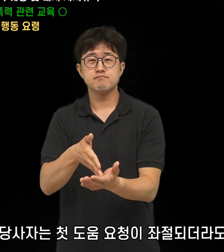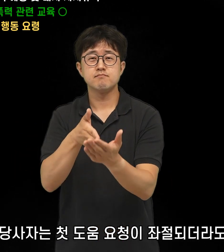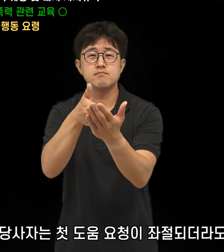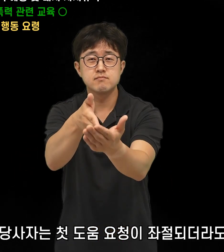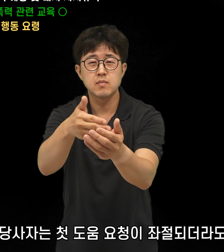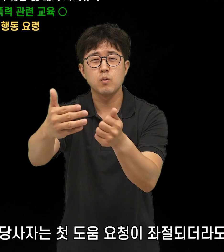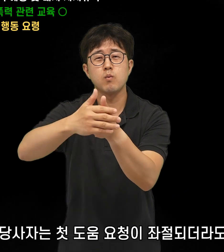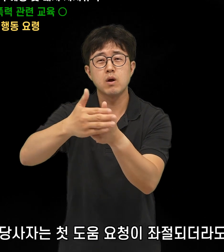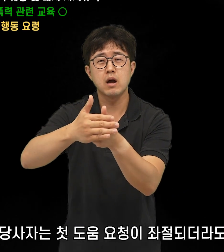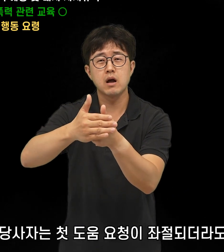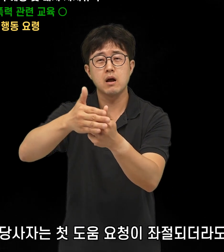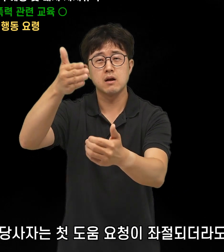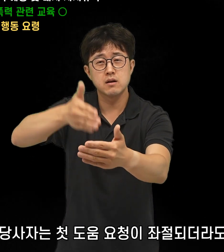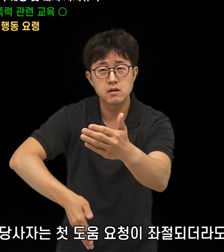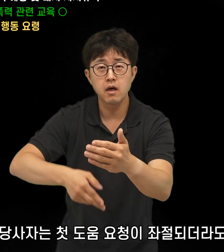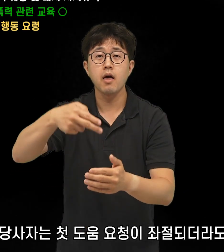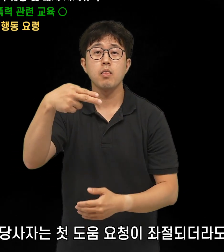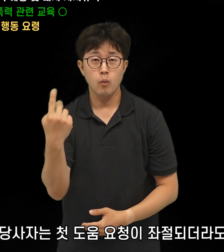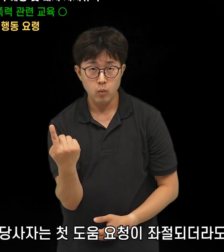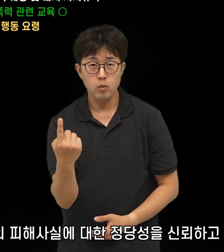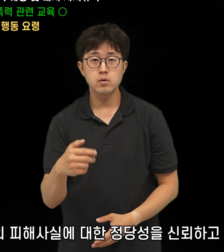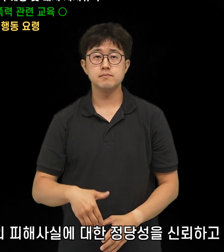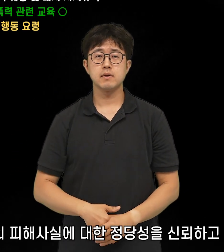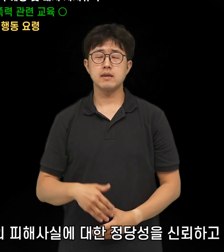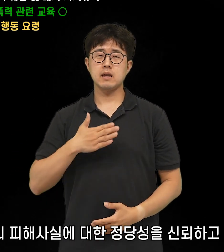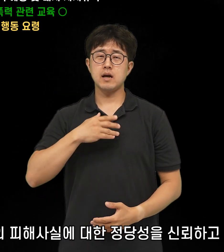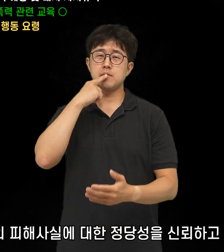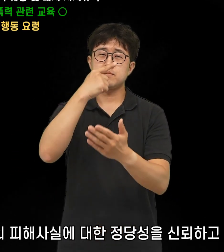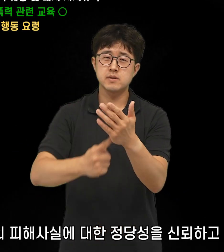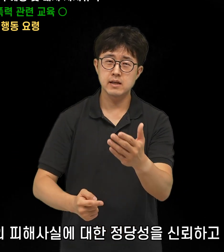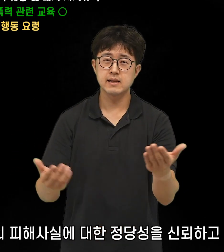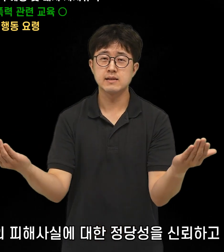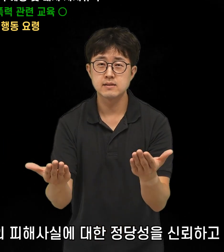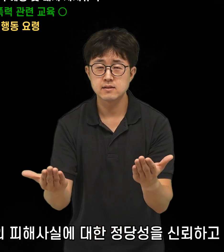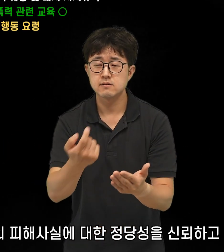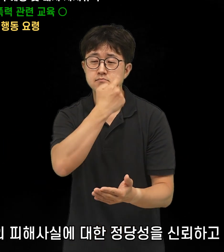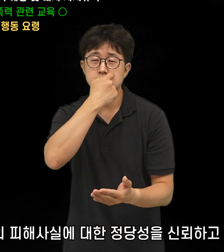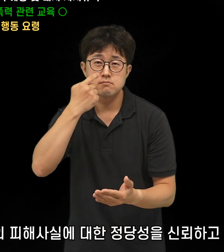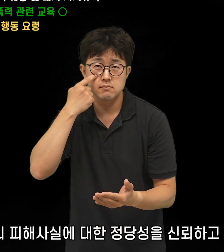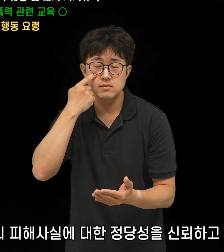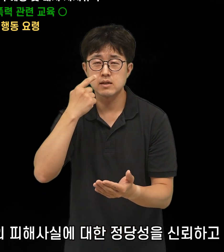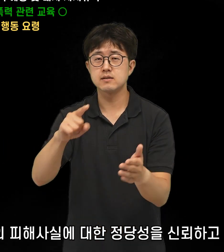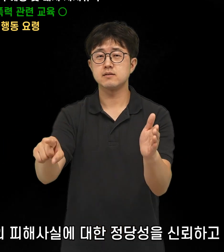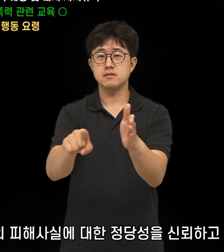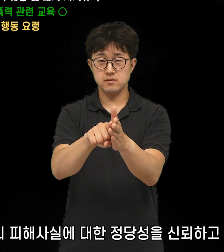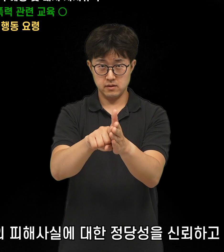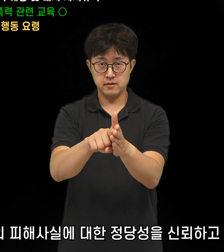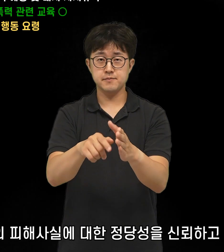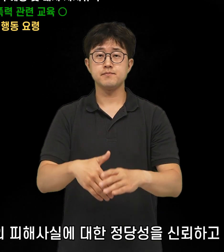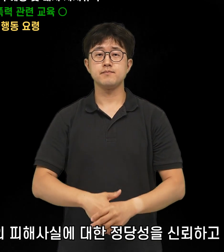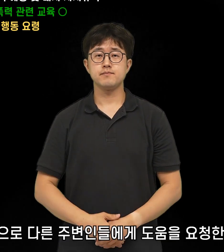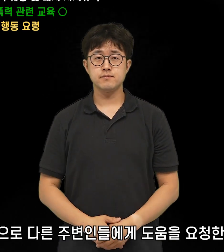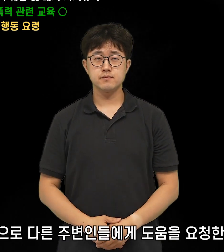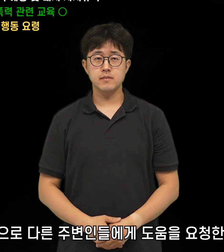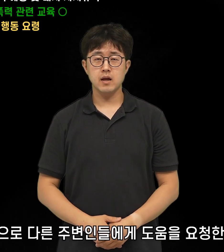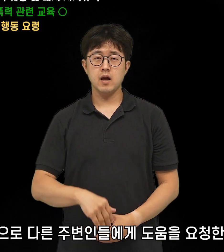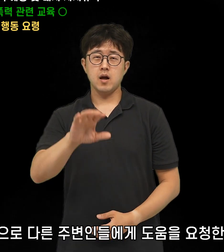요청이 좌절되더라도 나의 피해 사실에 대한 정당성을 신뢰하고 반복적으로